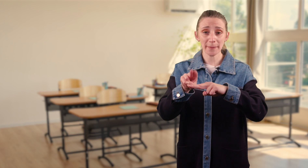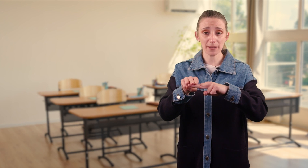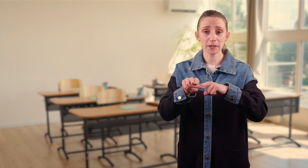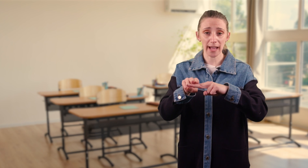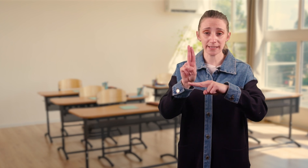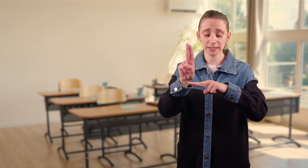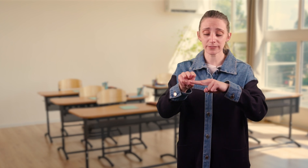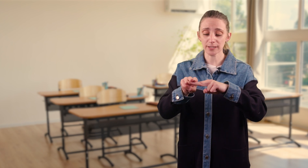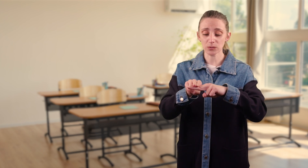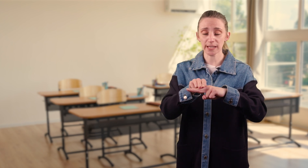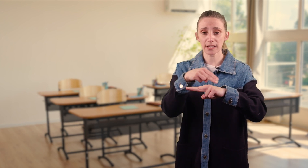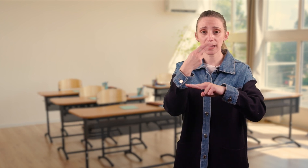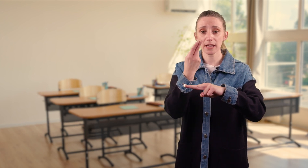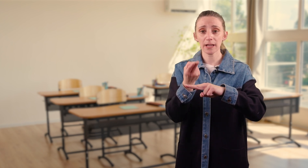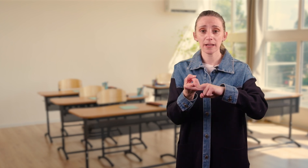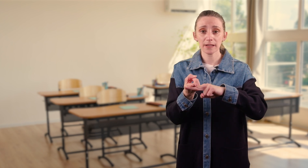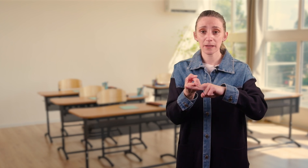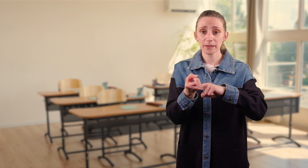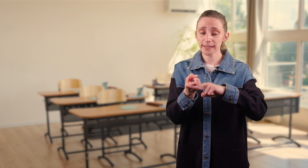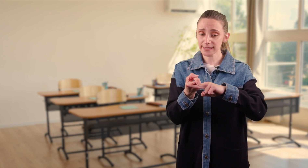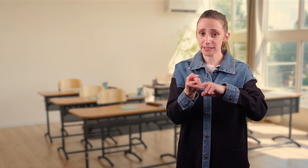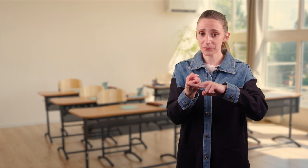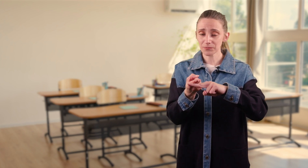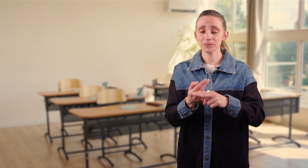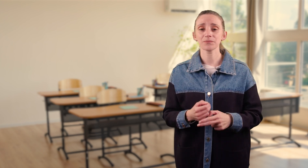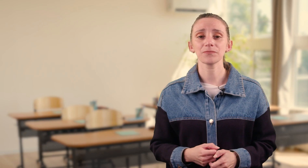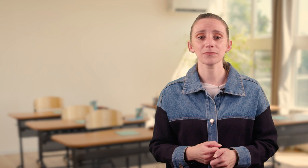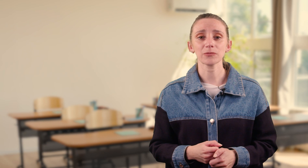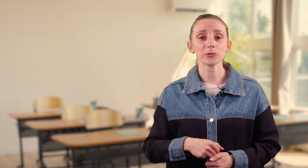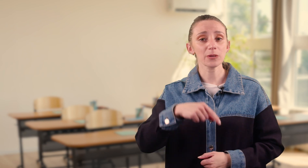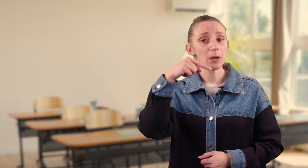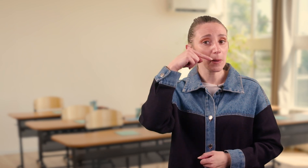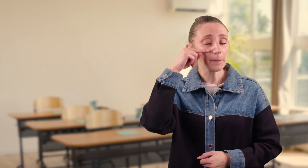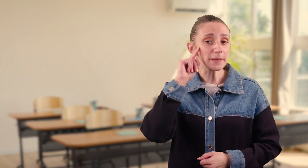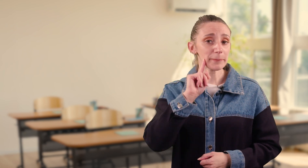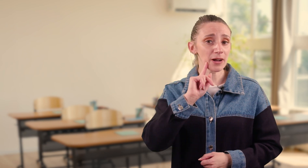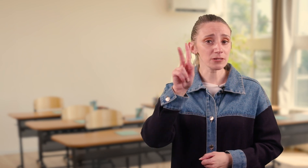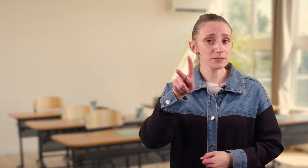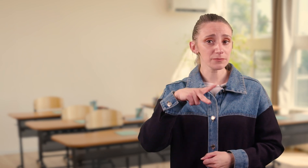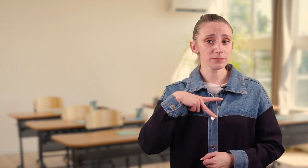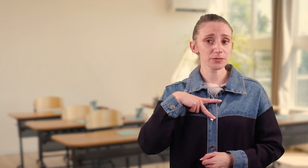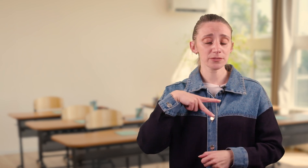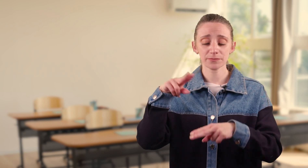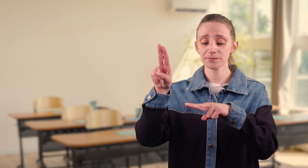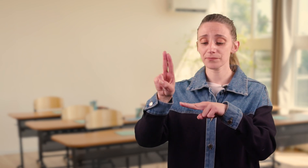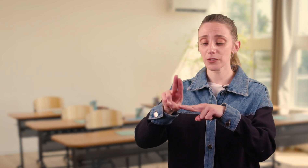main active face au ciel. Décédés. Donc, mes parents